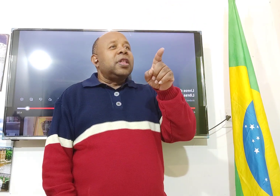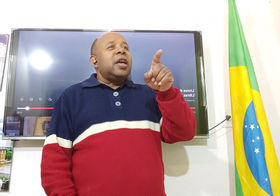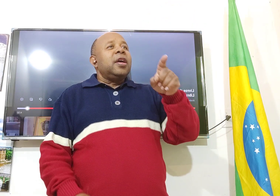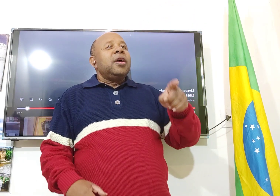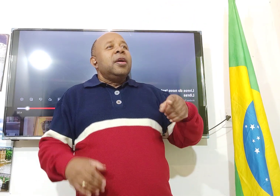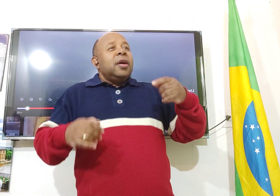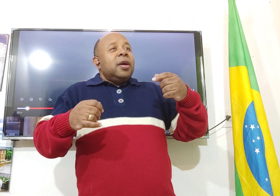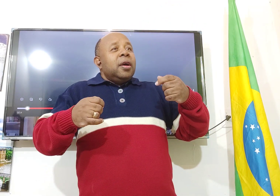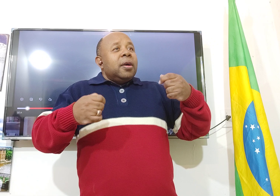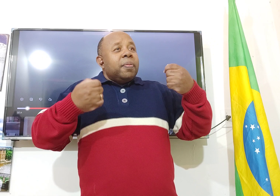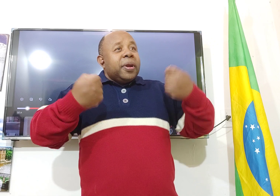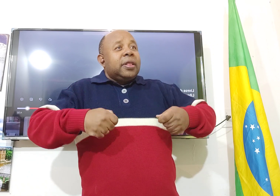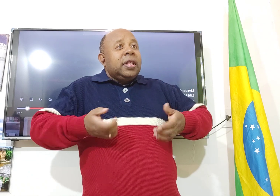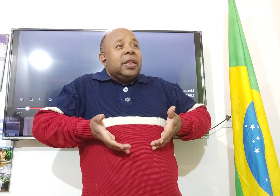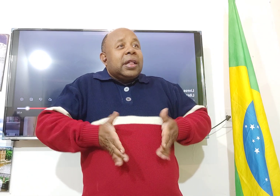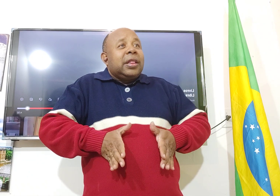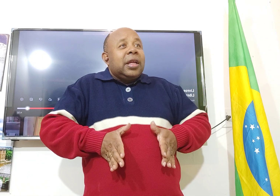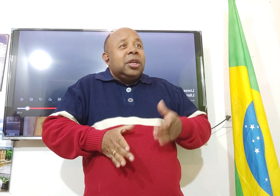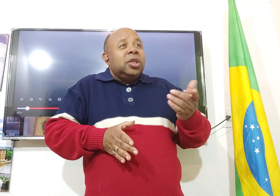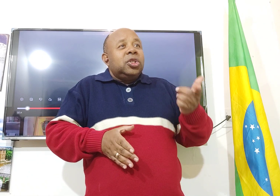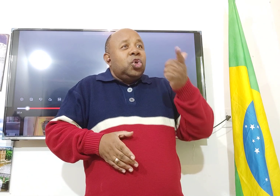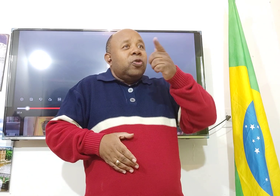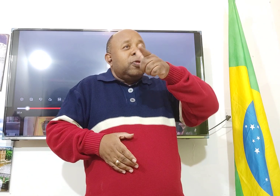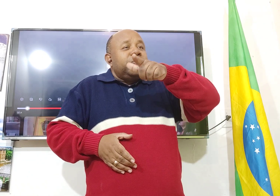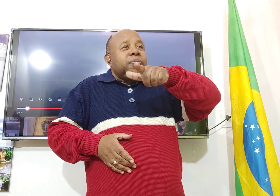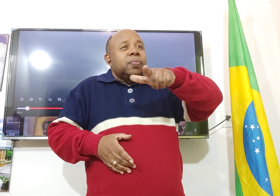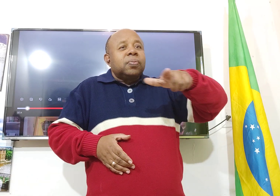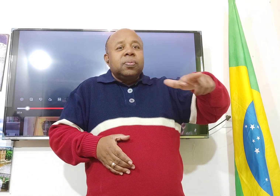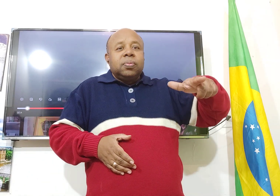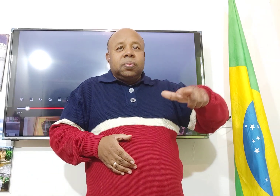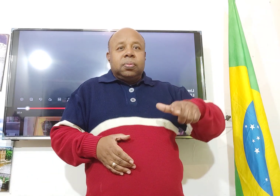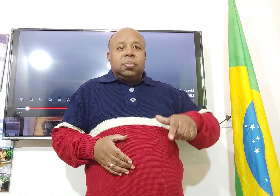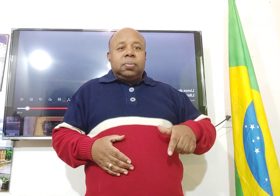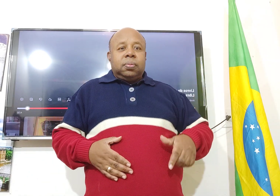você precisa nascer de novo.